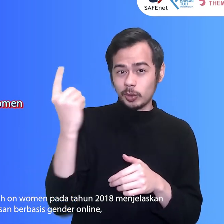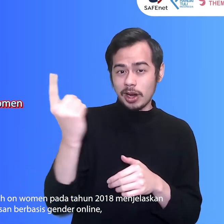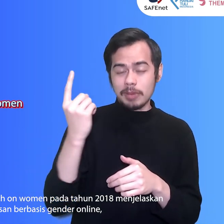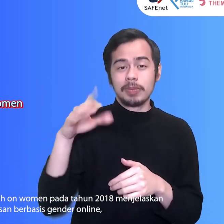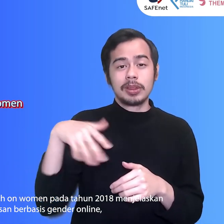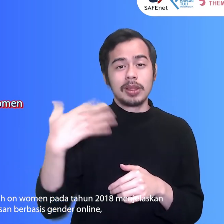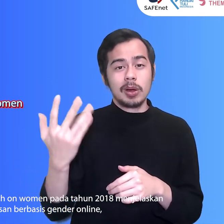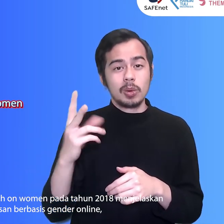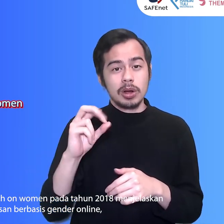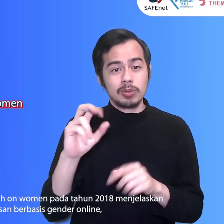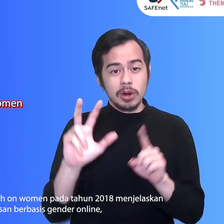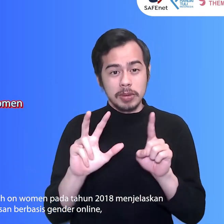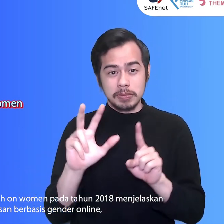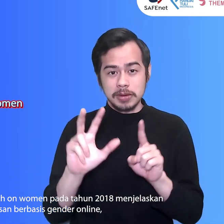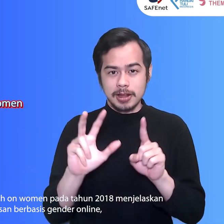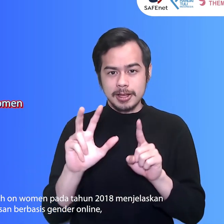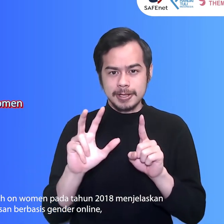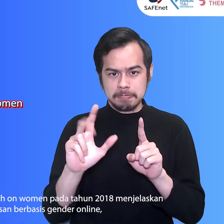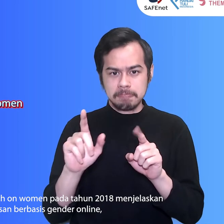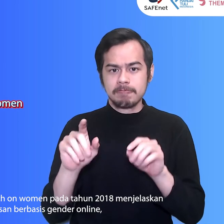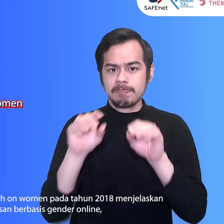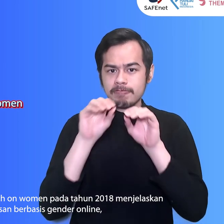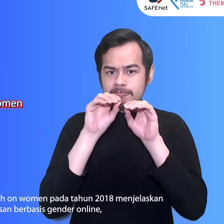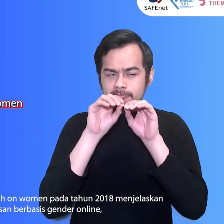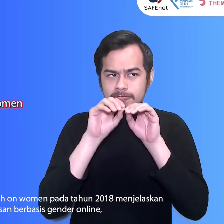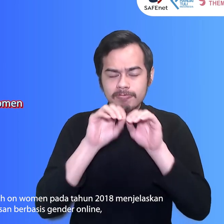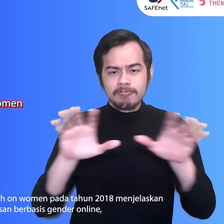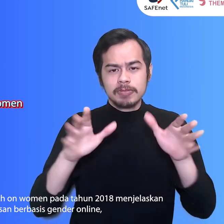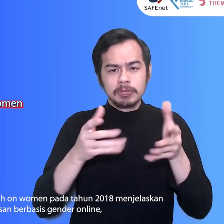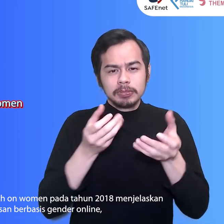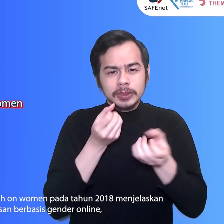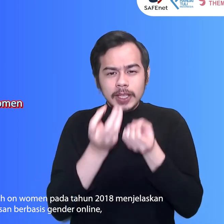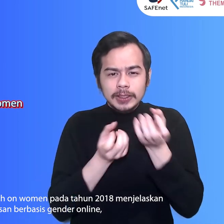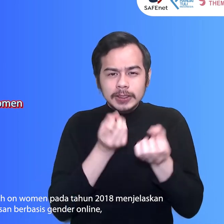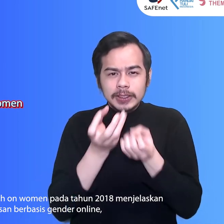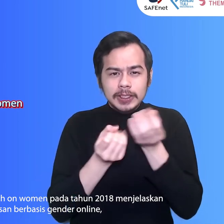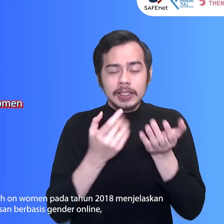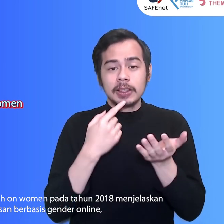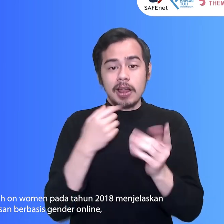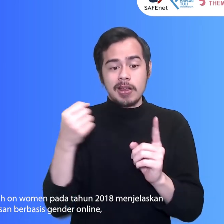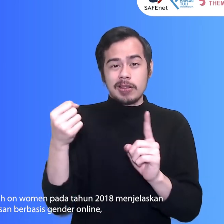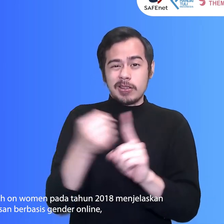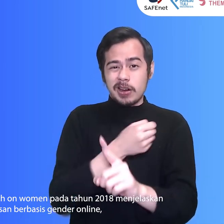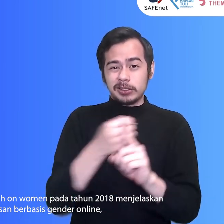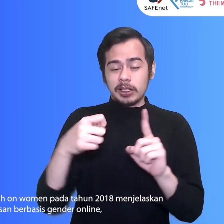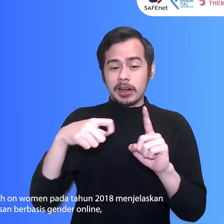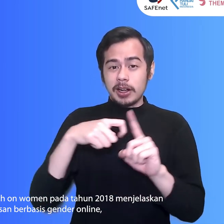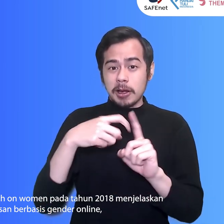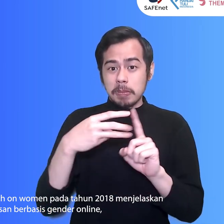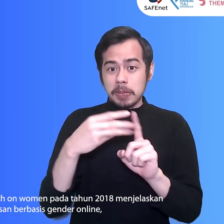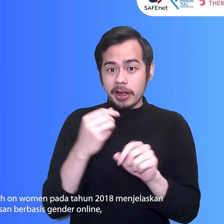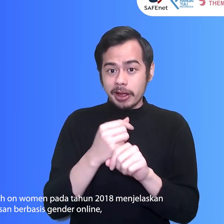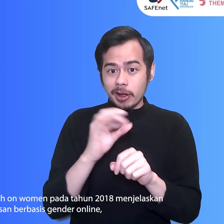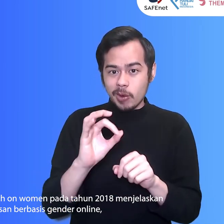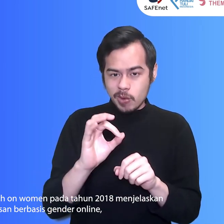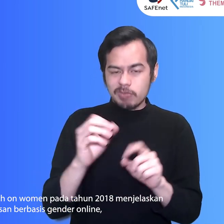gender online dimana hubungan antara pelaku dan korban dapat digambarkan sebagai hubungan personal